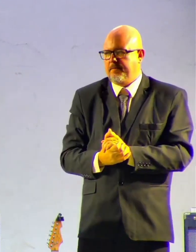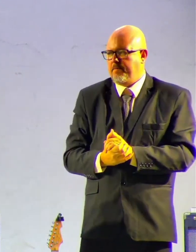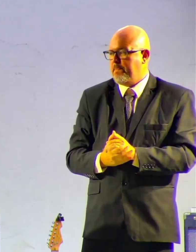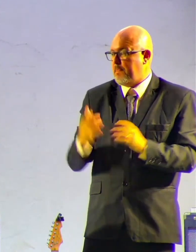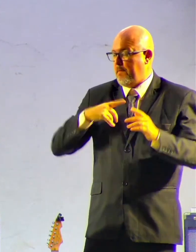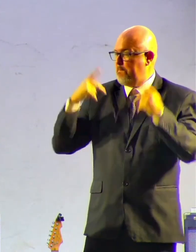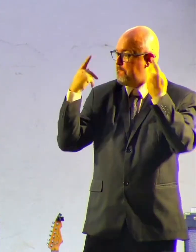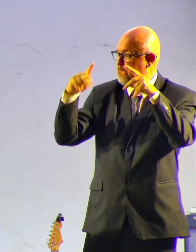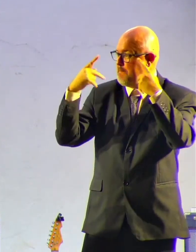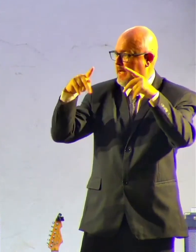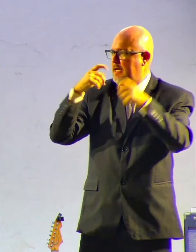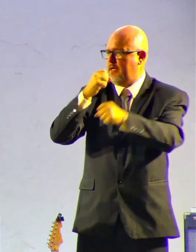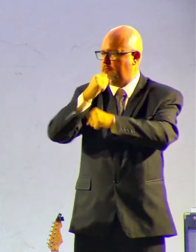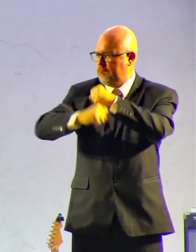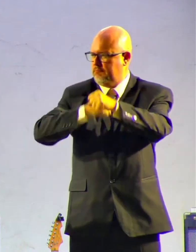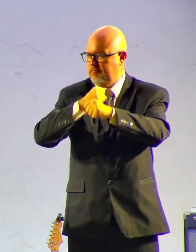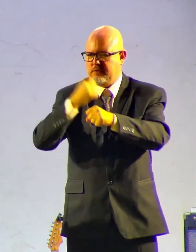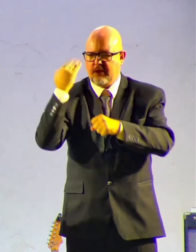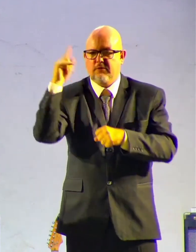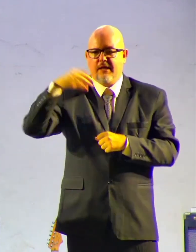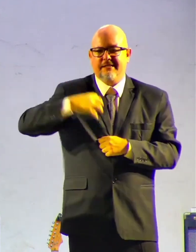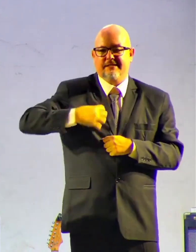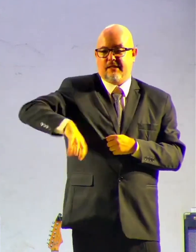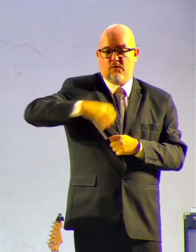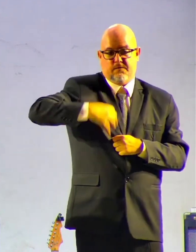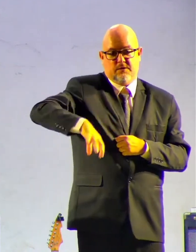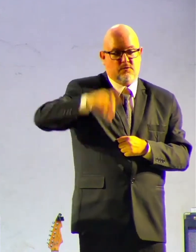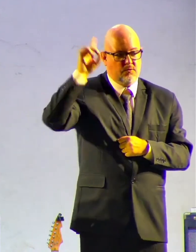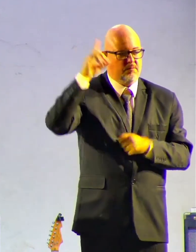Eu estava pregando há alguns anos em Salvador.